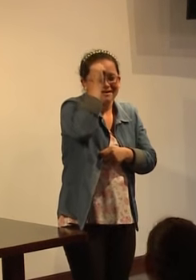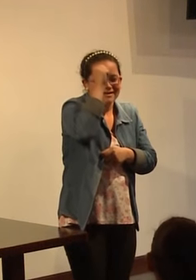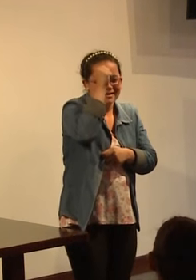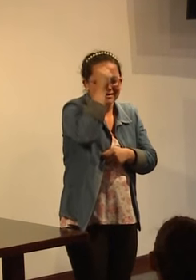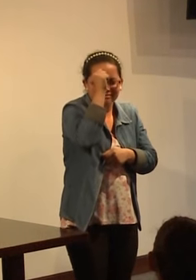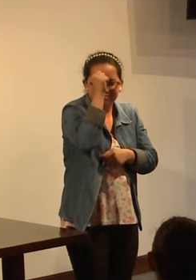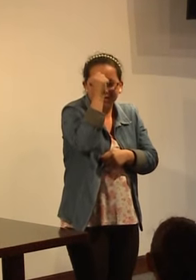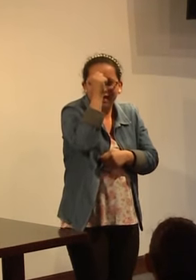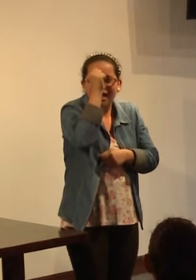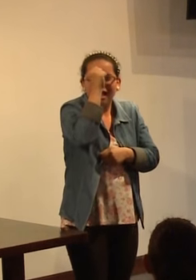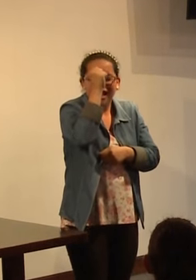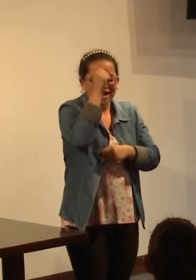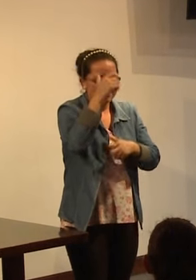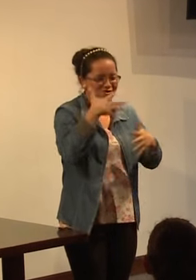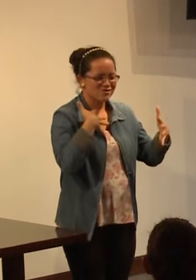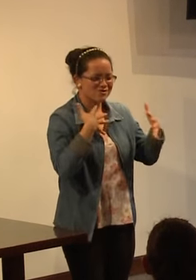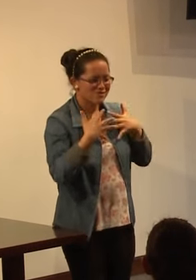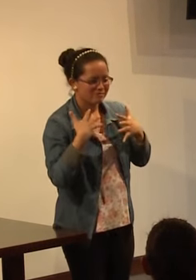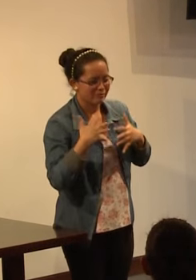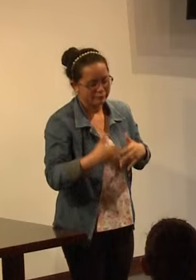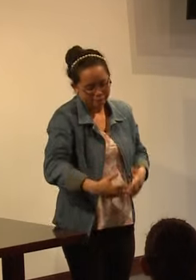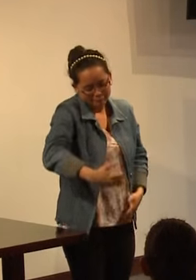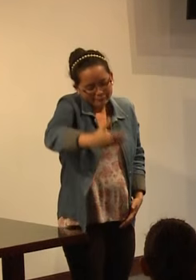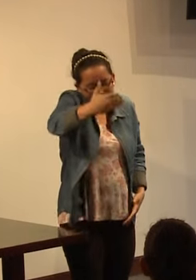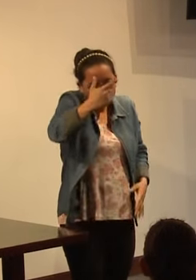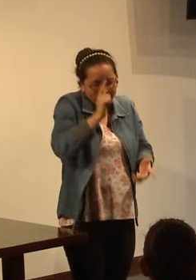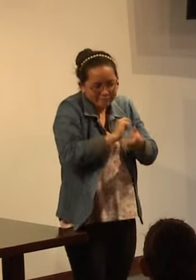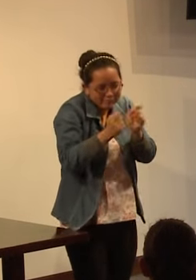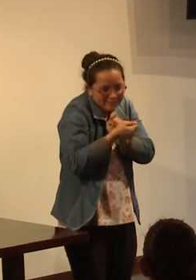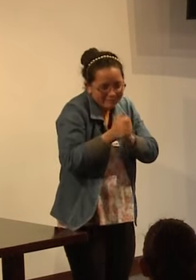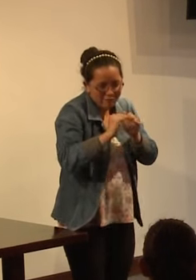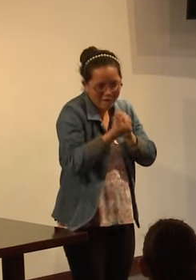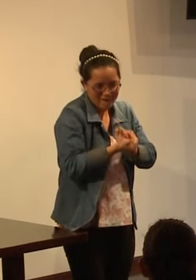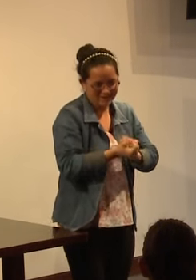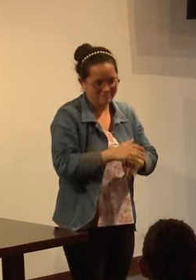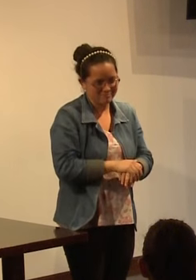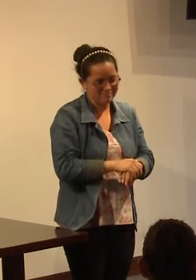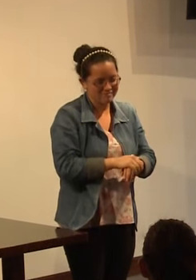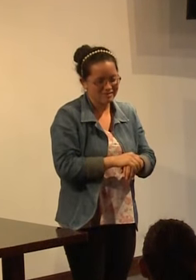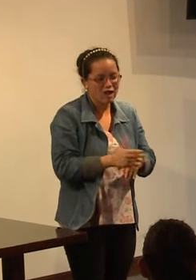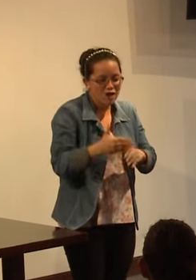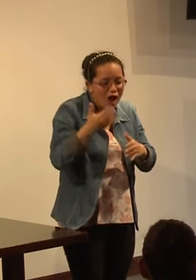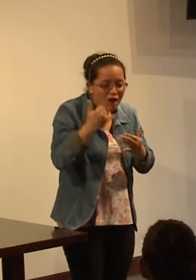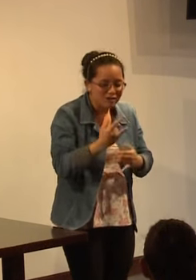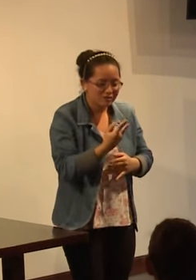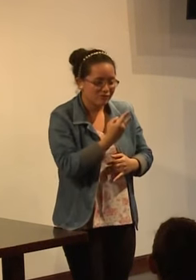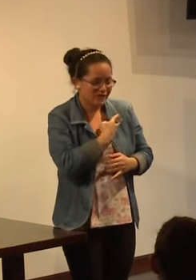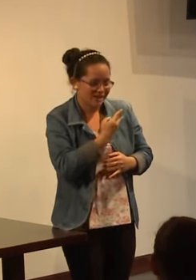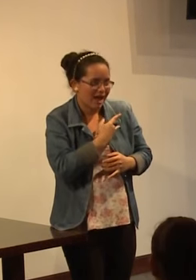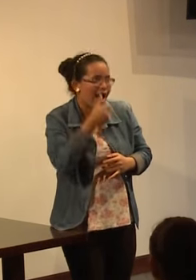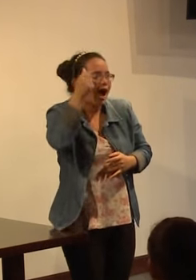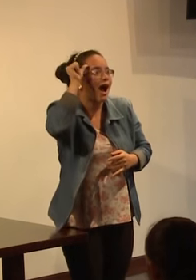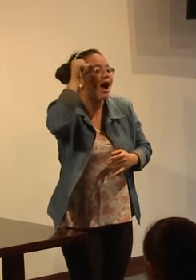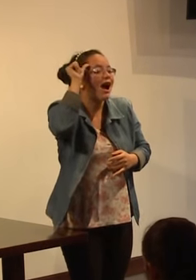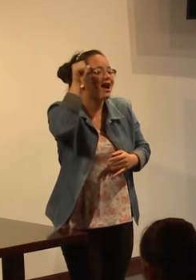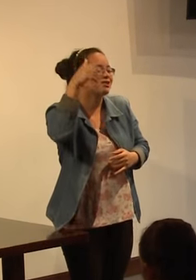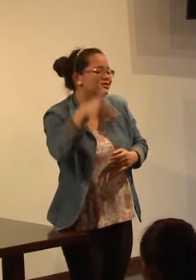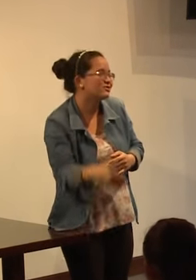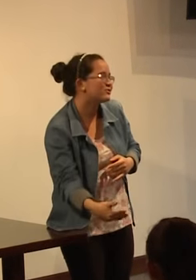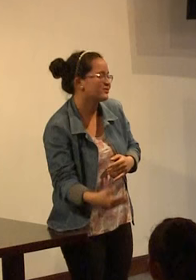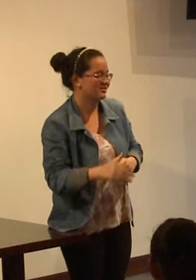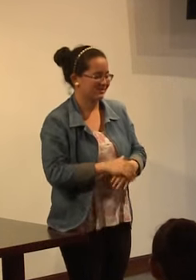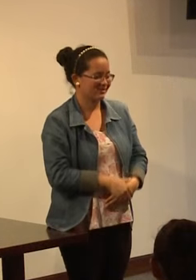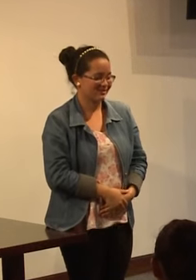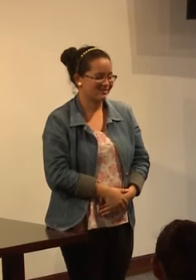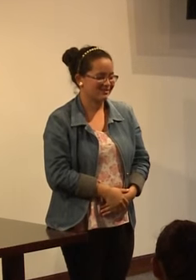bien, luego pasan un montón de taras ahí cuando entra al colegio que no ayuda mucho en ese proceso, pero realmente el niño sí lo hace muy bien. Entonces,